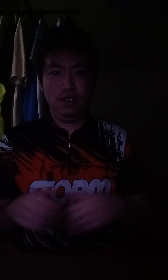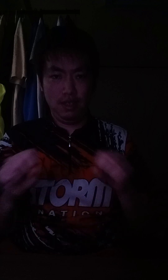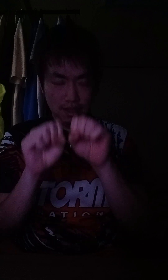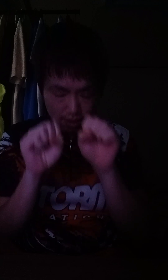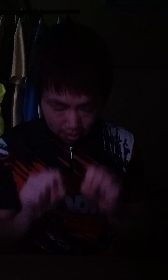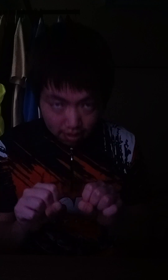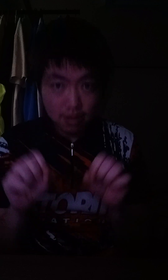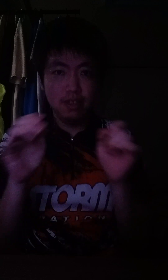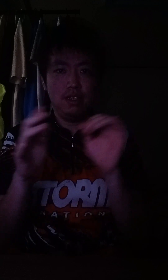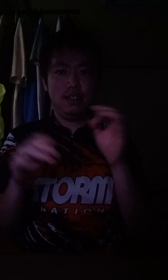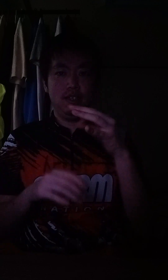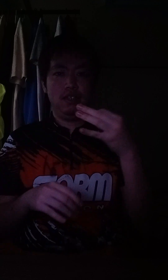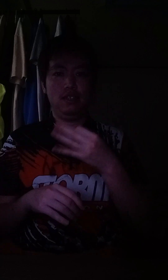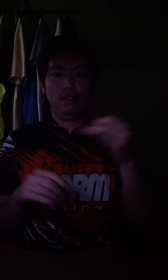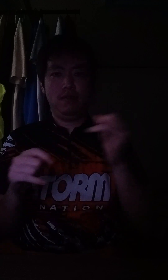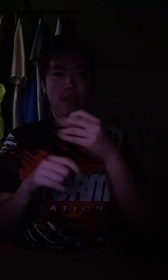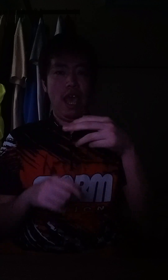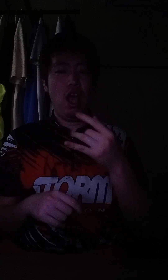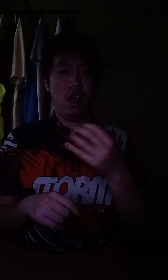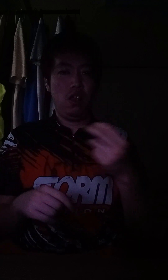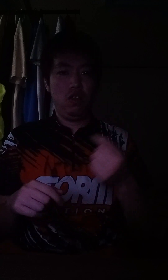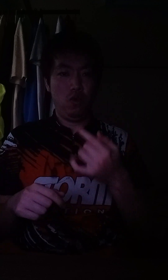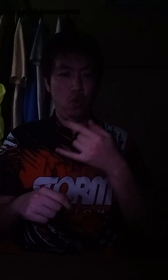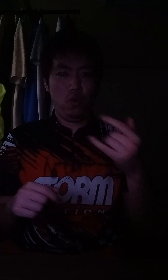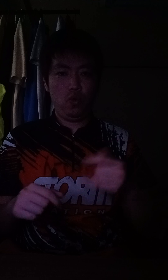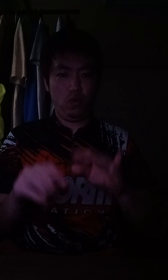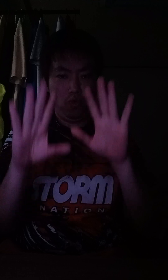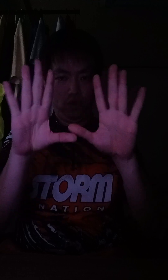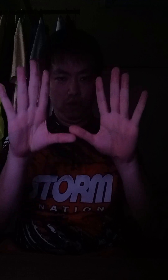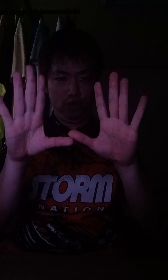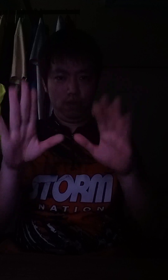안녕하세요. 저의 이름은 예원아 10살입니다.